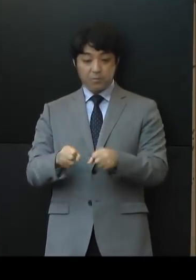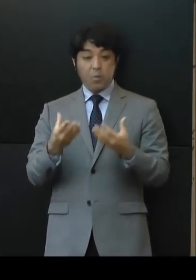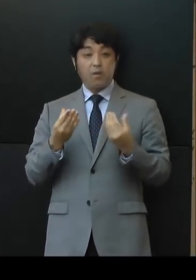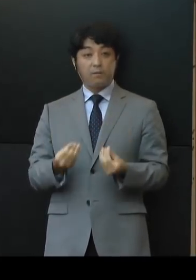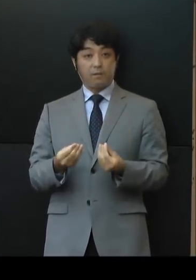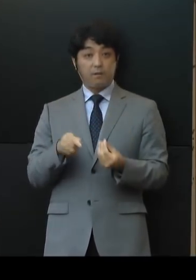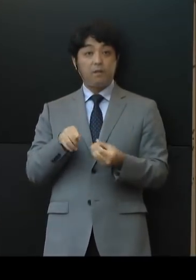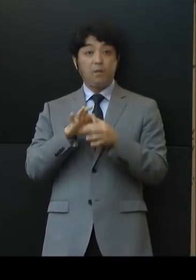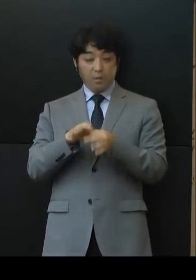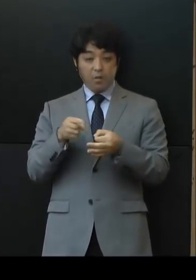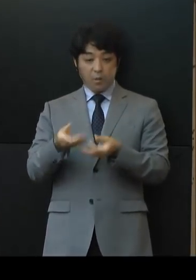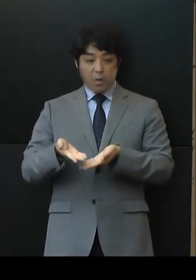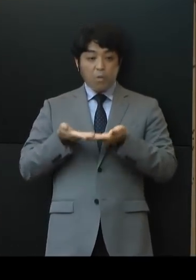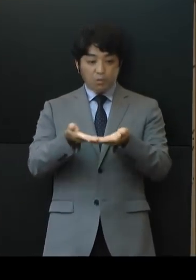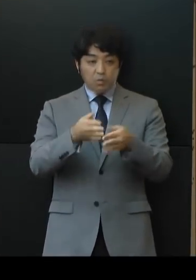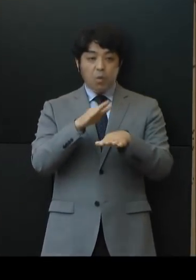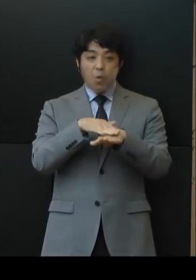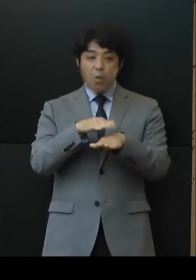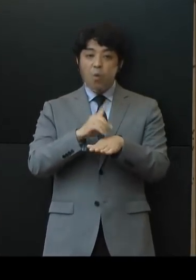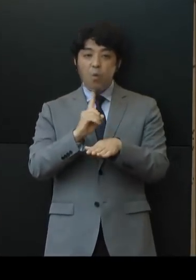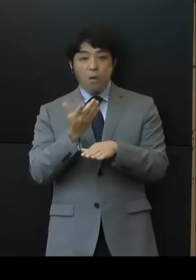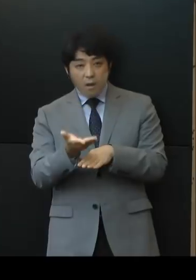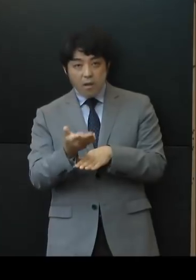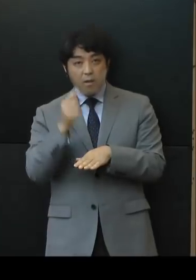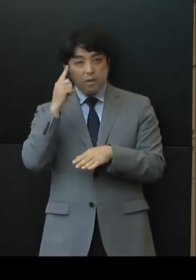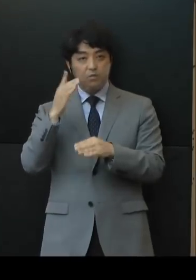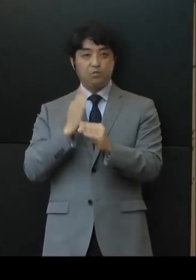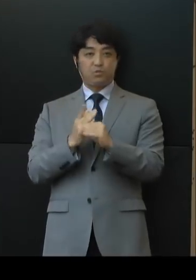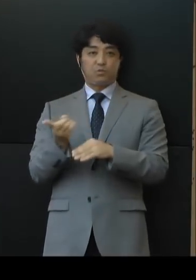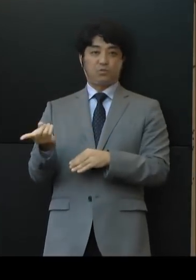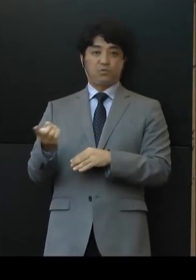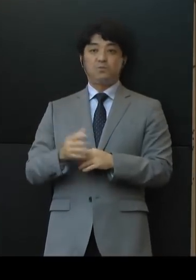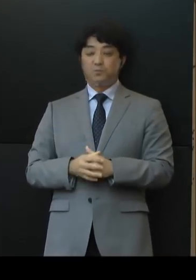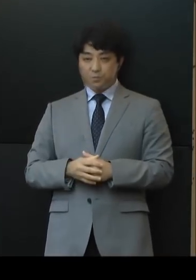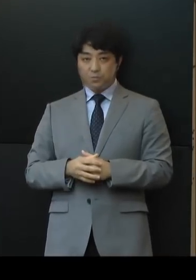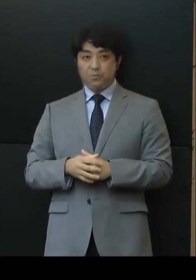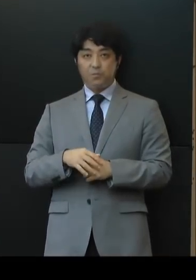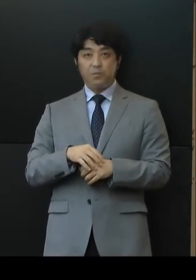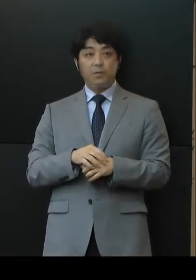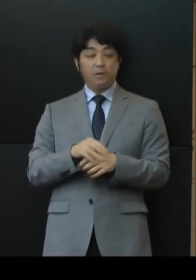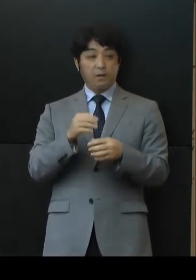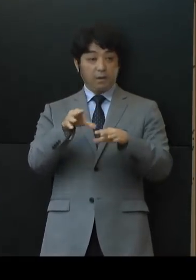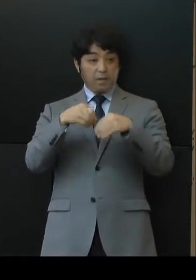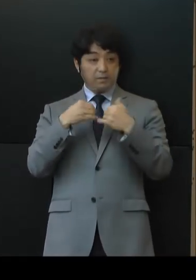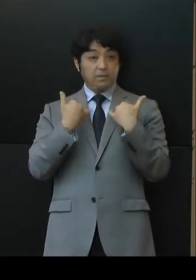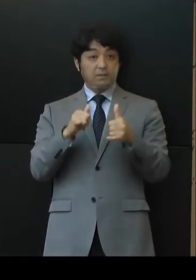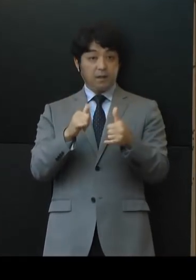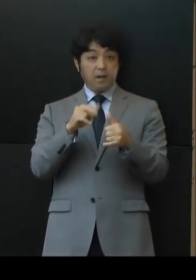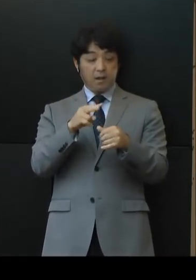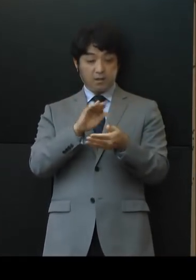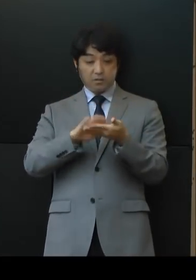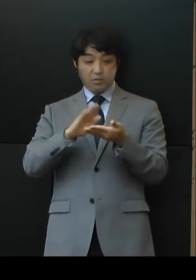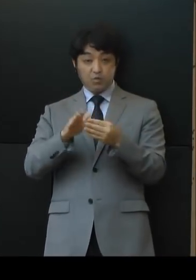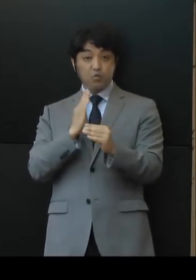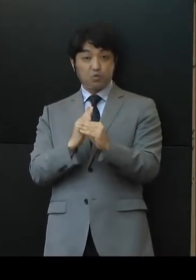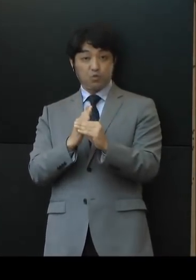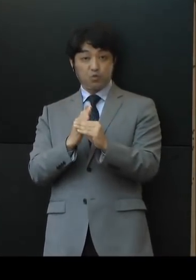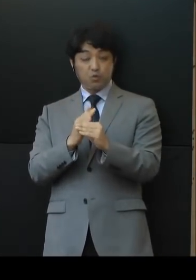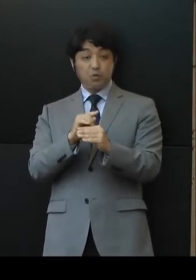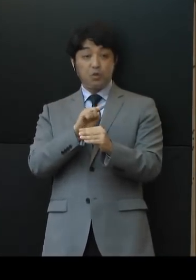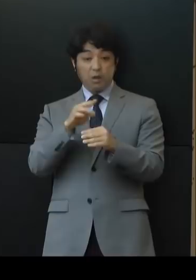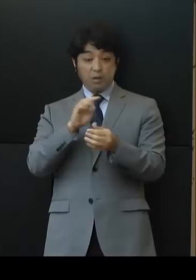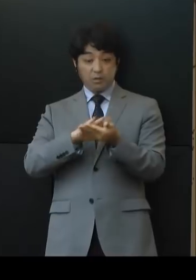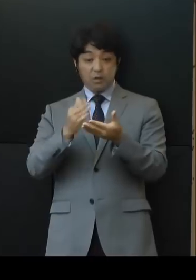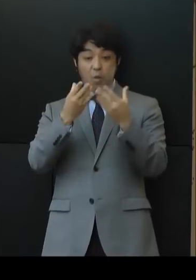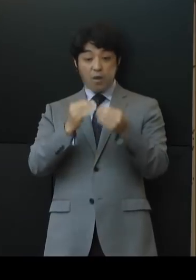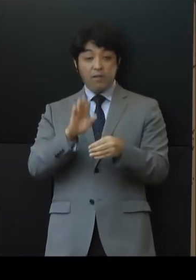今体制を取っております。それから感染者の治療にあたる医療従事者が、 自宅に戻らず宿泊